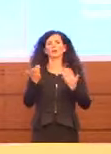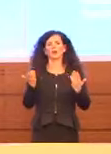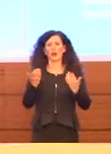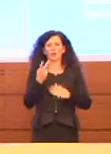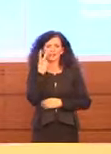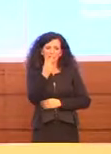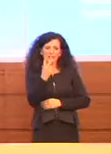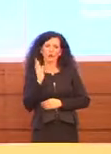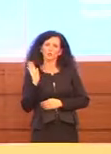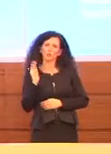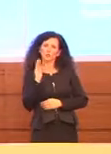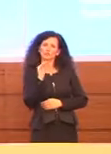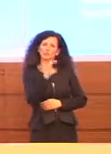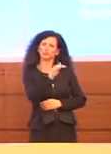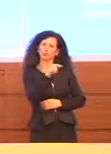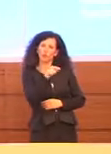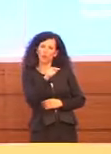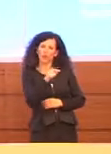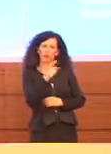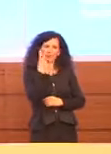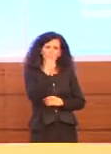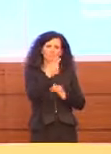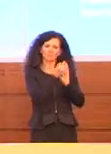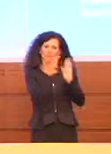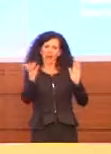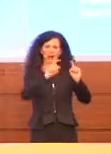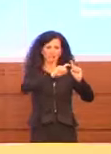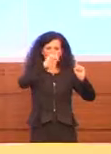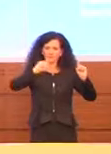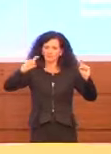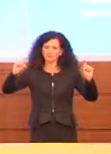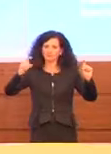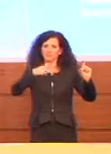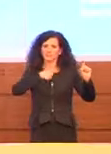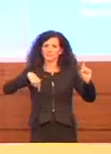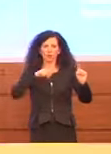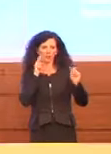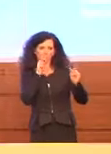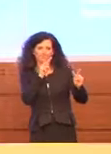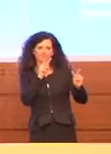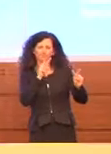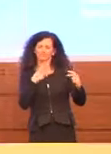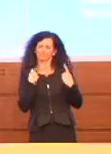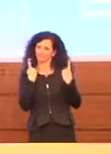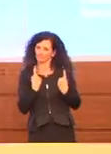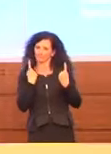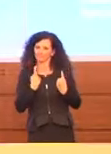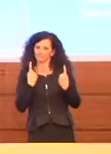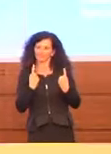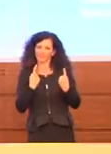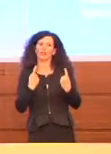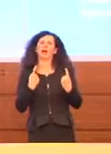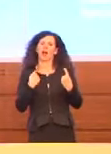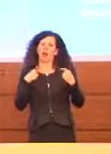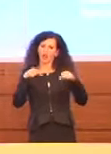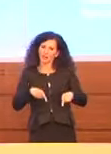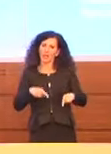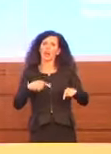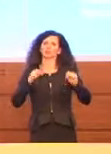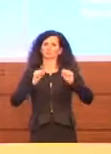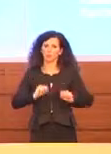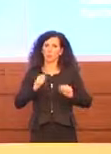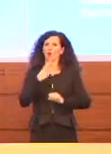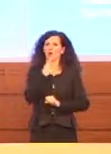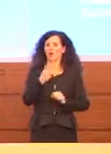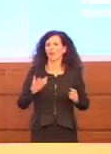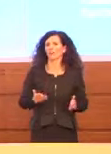visto giorno per giorno con quei numeri che ci siamo anche esportati di non interpretare troppo adesso possiamo dire che abbiamo un quadro almeno